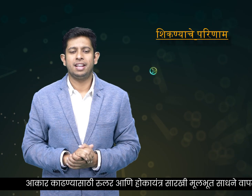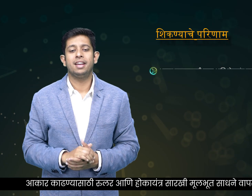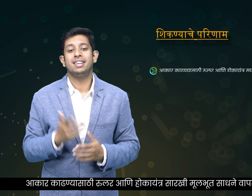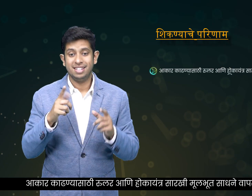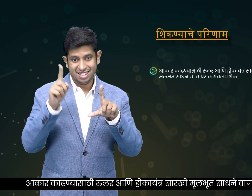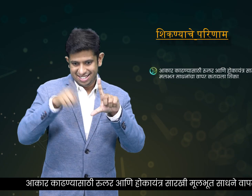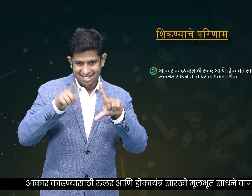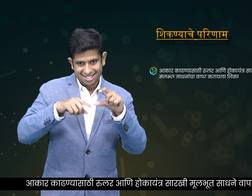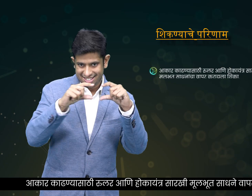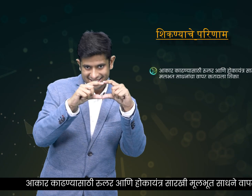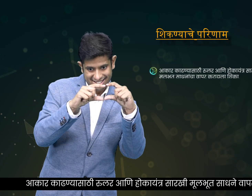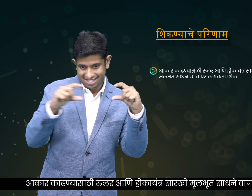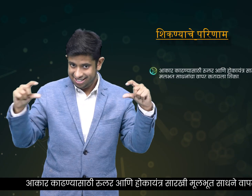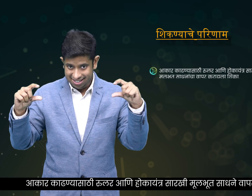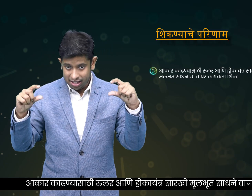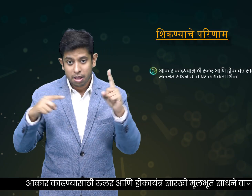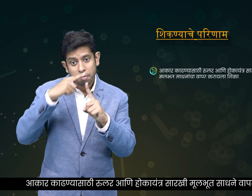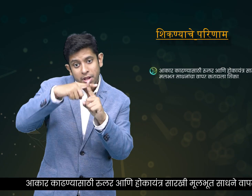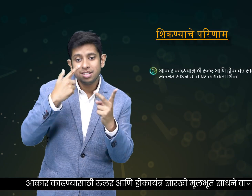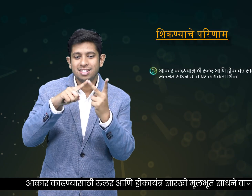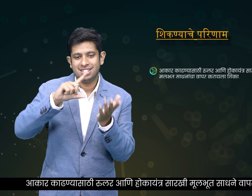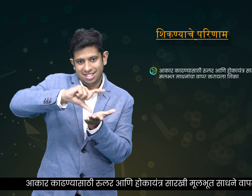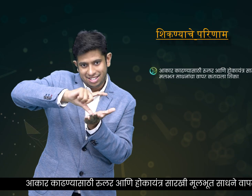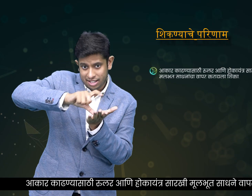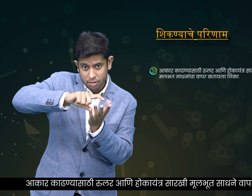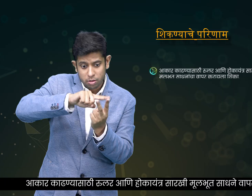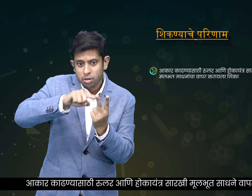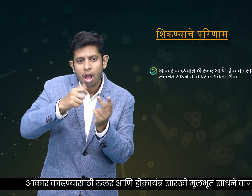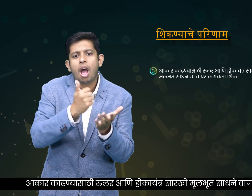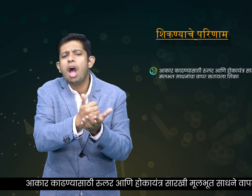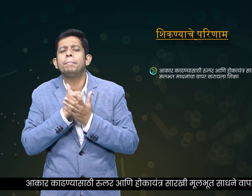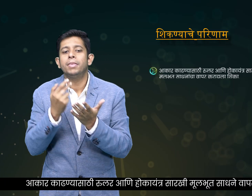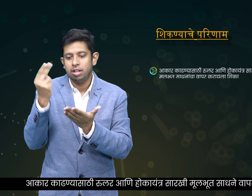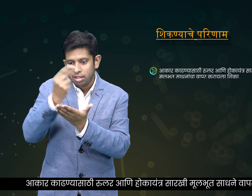आकार काढण्यासाठी रूलर आणि होकायंत्र सारखी मूलभूत साधने वापरायला शिका.